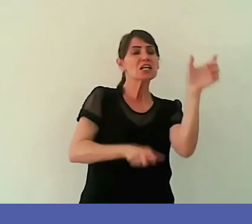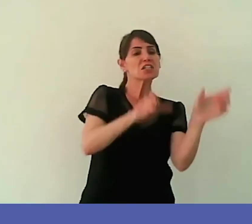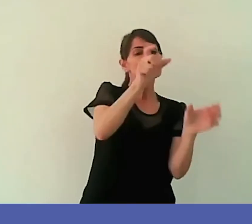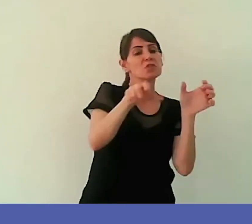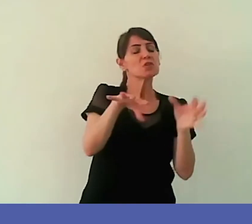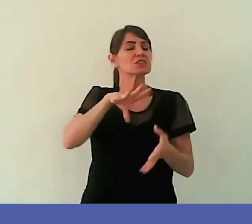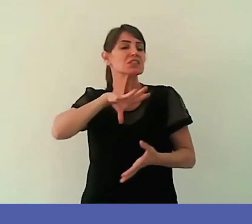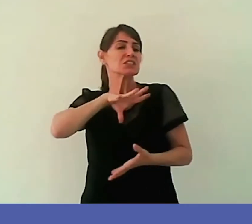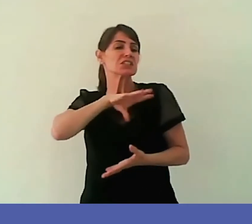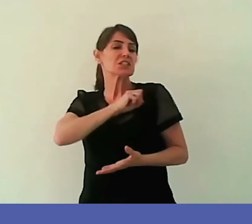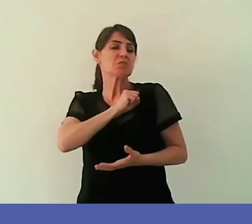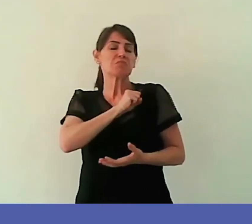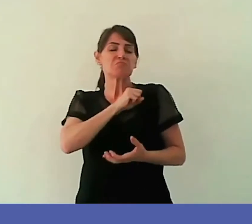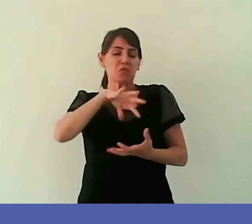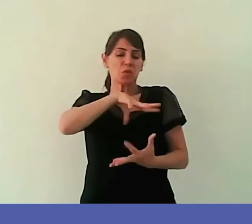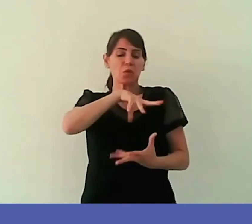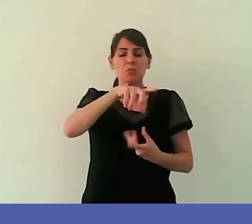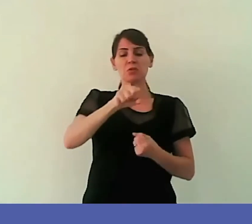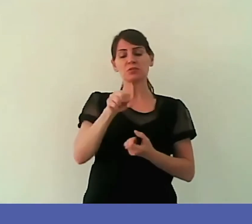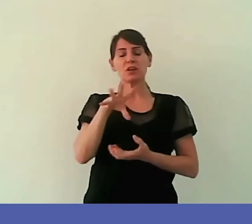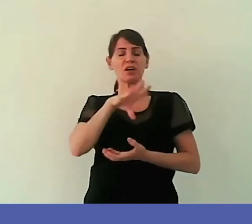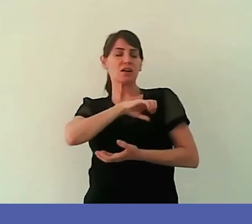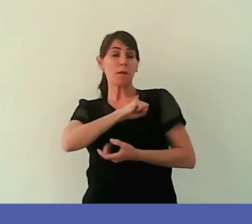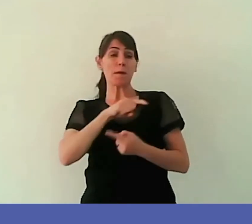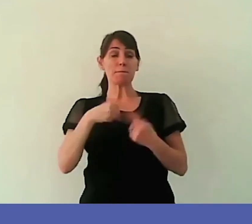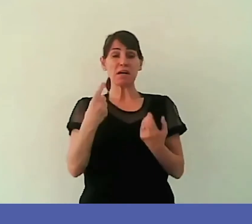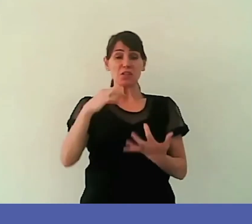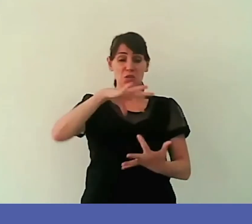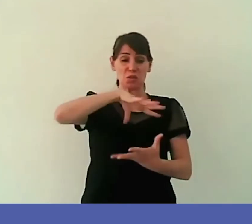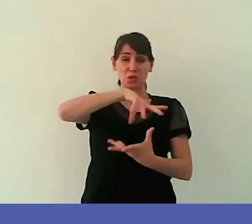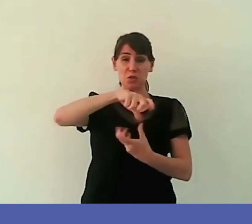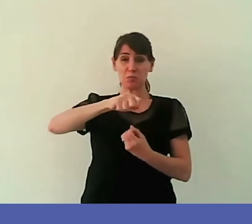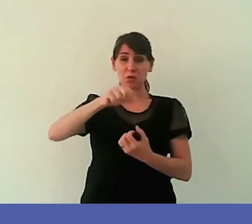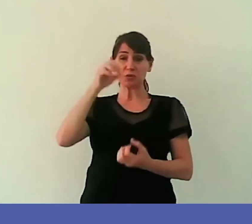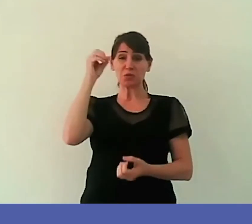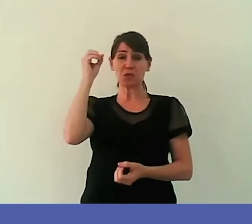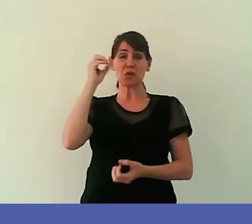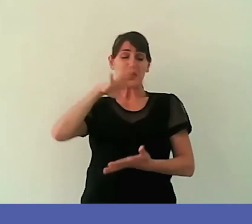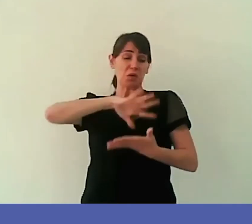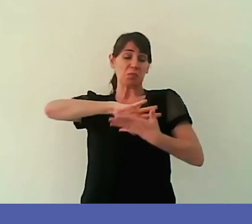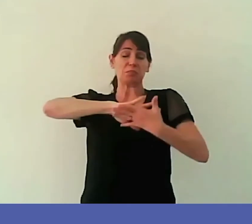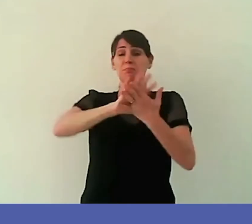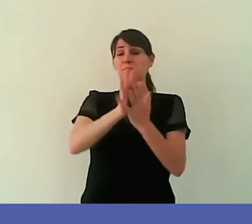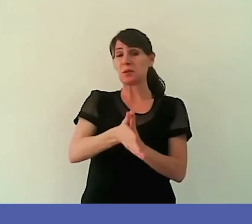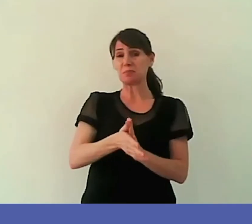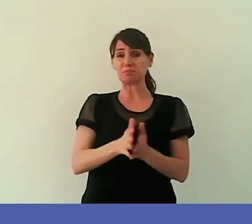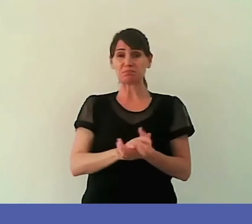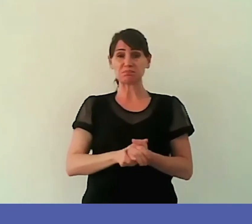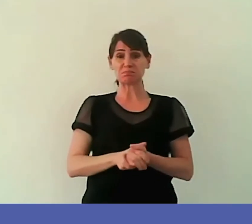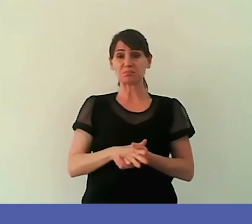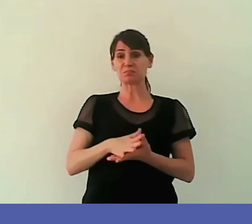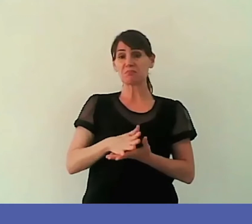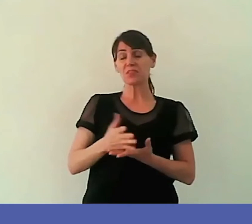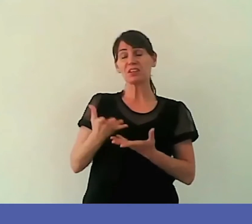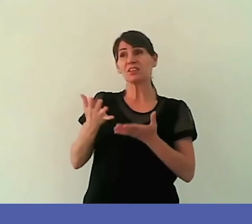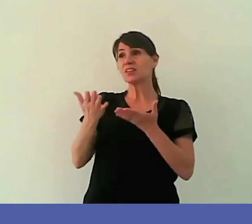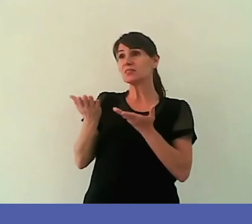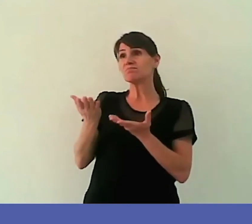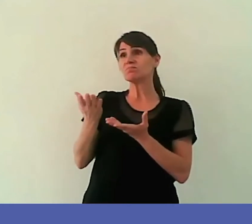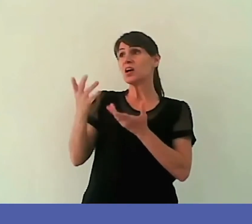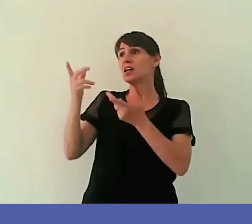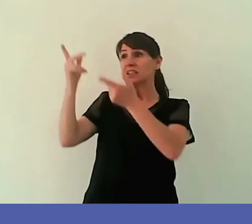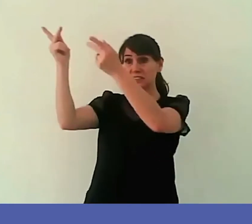coisas desse mundo que um dia vai ser tudo destruído. E não atendem ao convite do